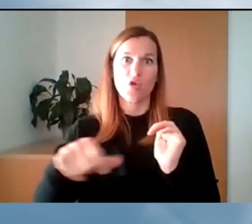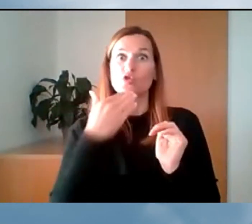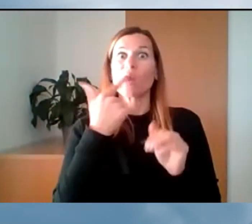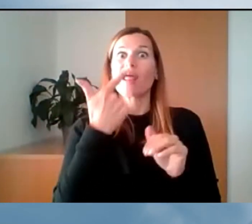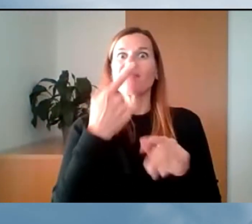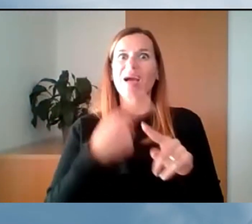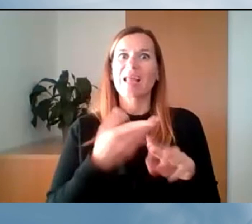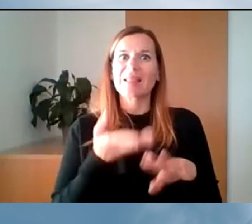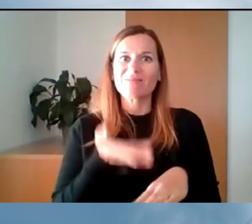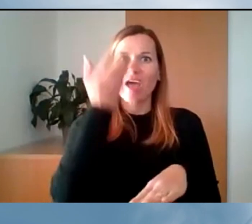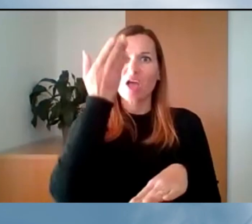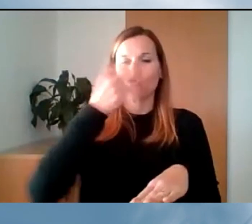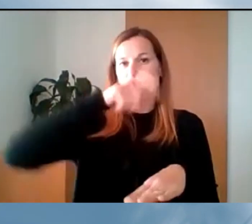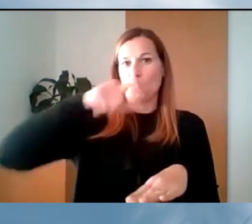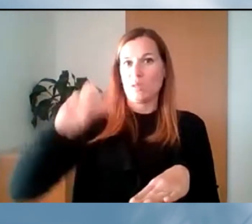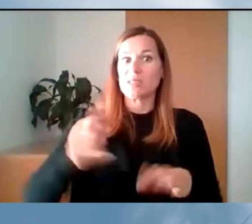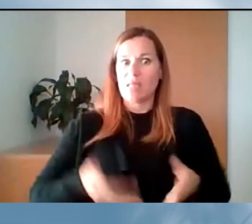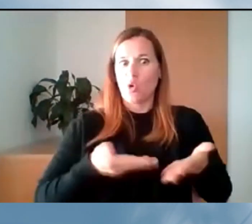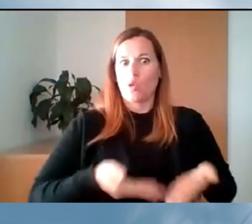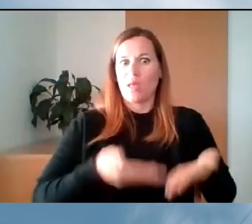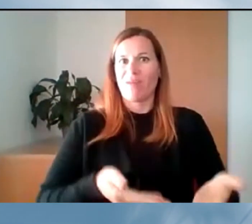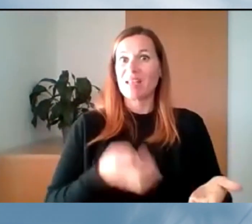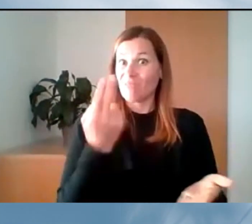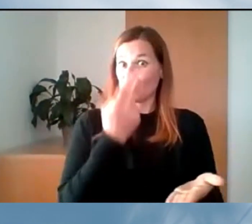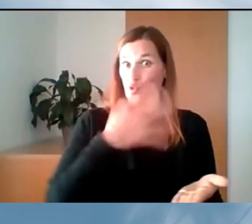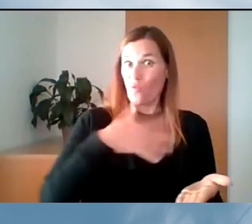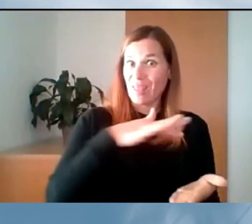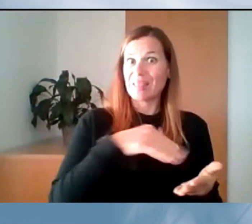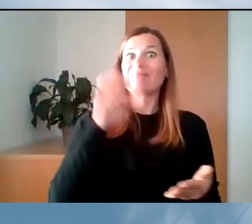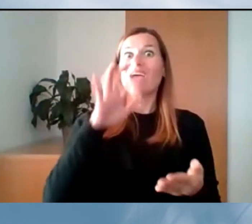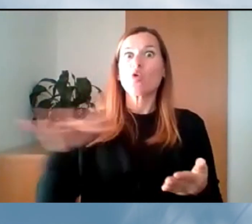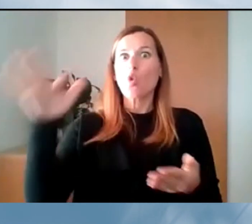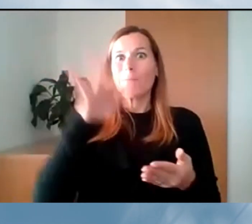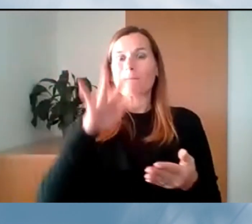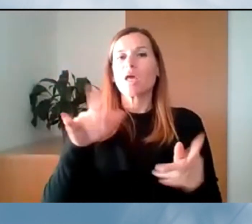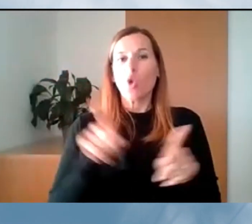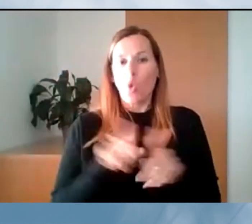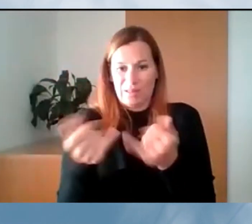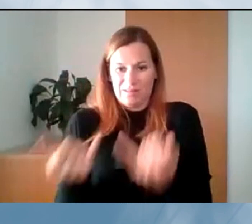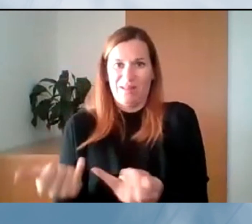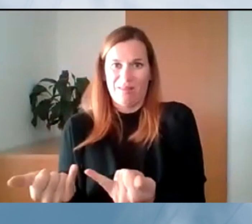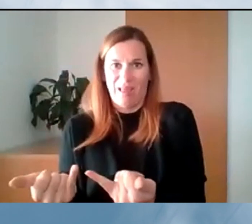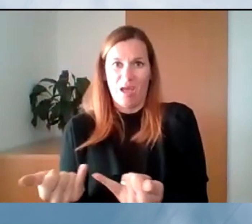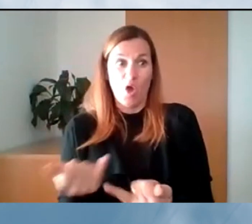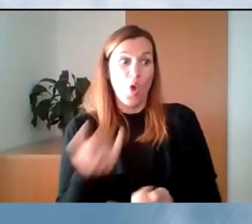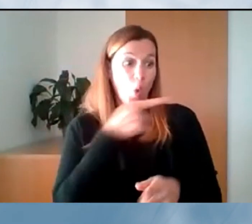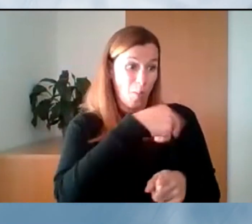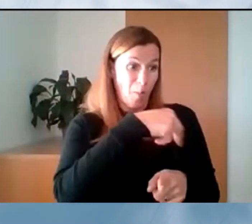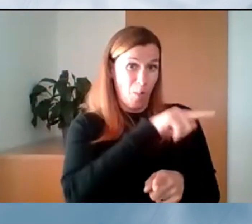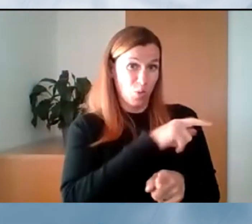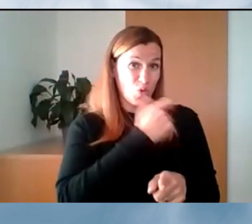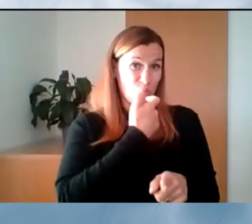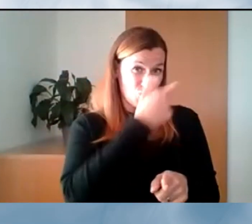2-krat več ljudi skoraj se je rojevalo v Sloveniji in v Evropi, kot se zdaj takrat, in ko se bo ta starala in se že,